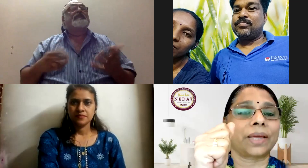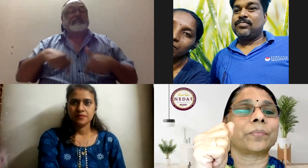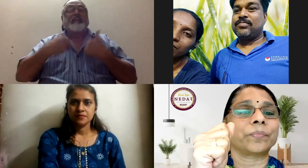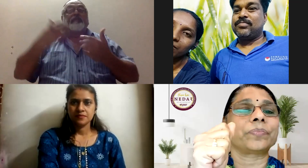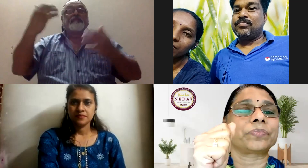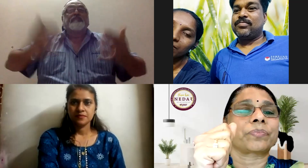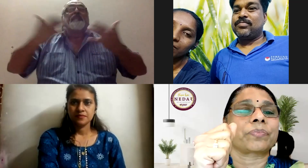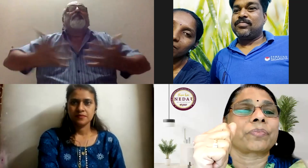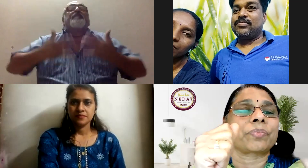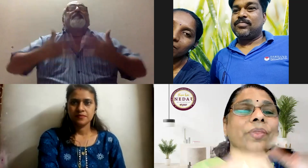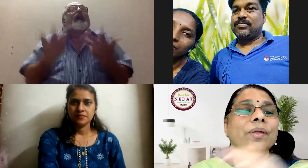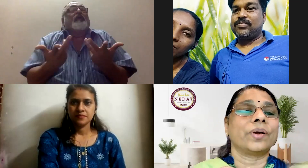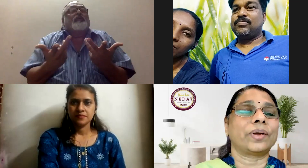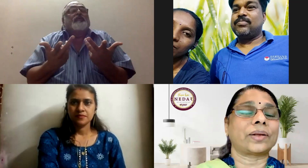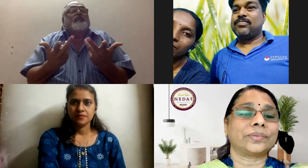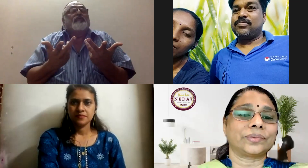बलवान बनाए।